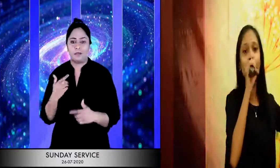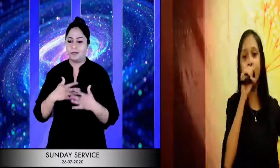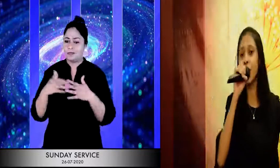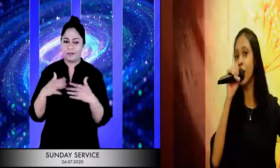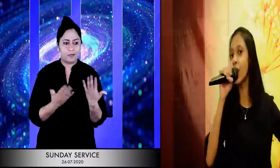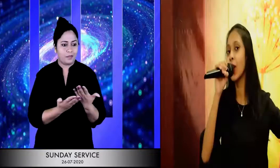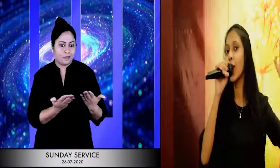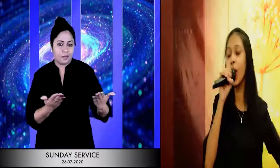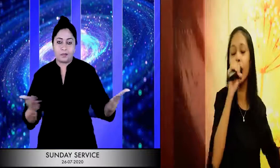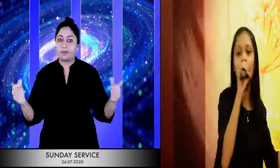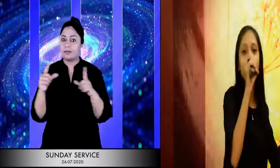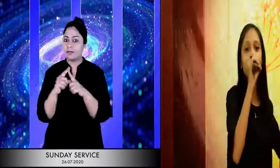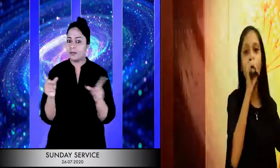যিশুর জন্য,